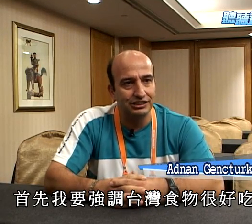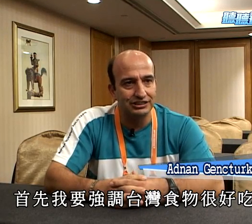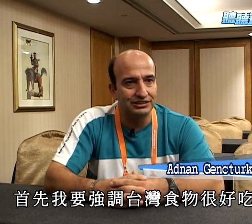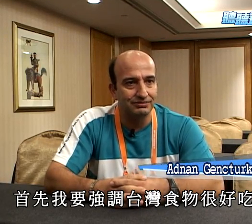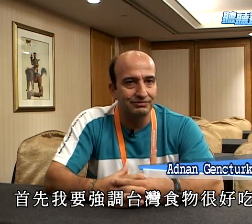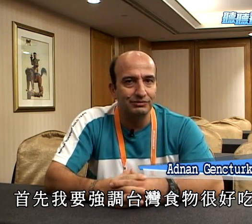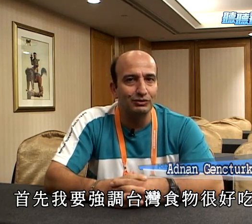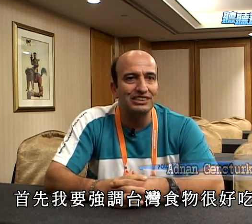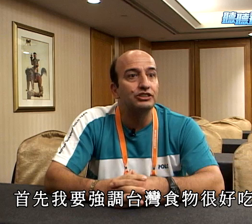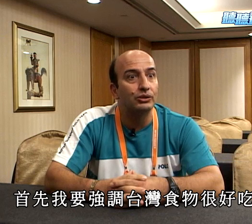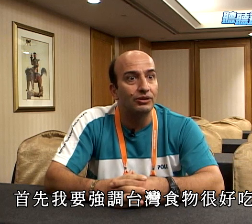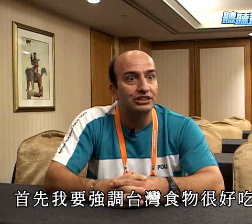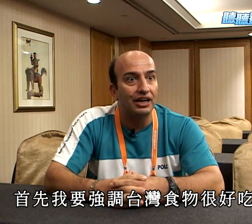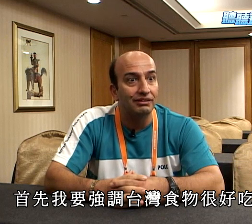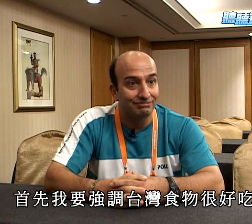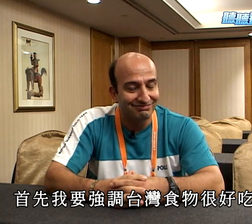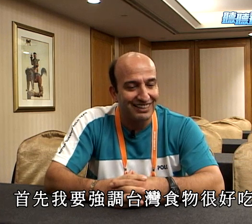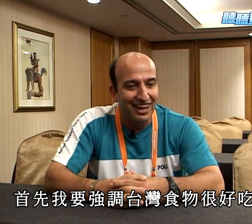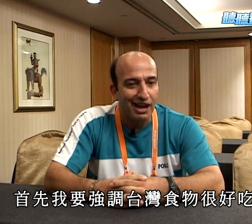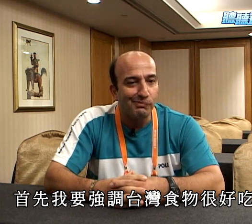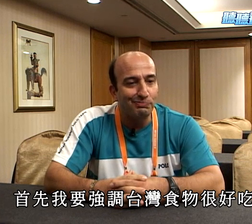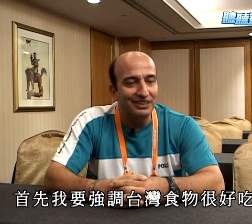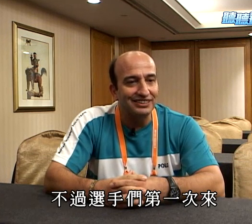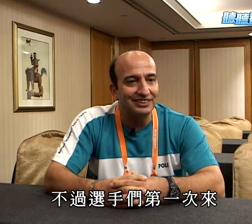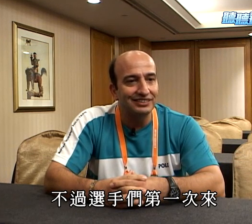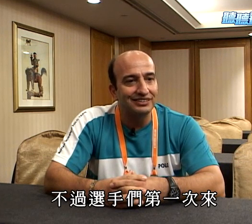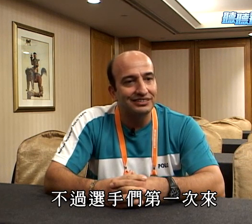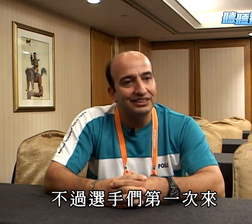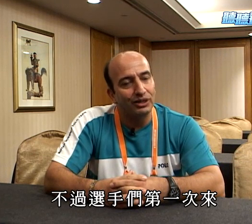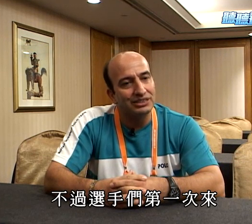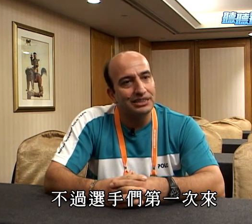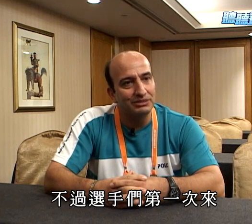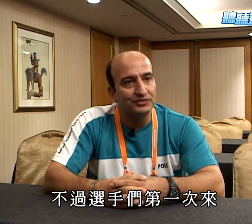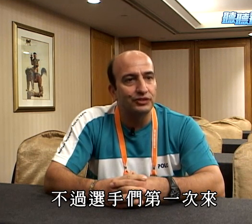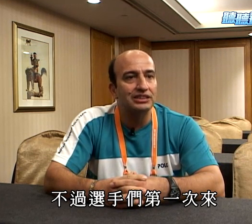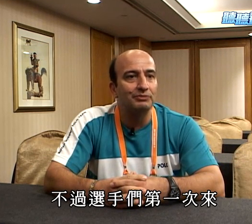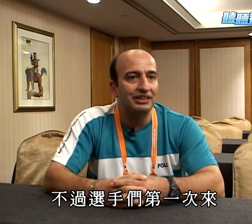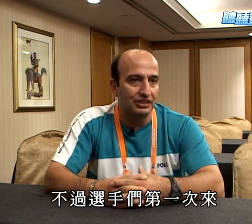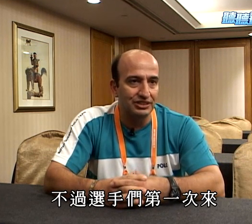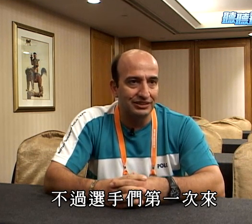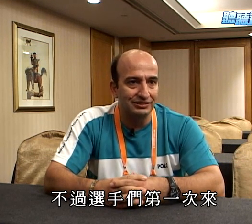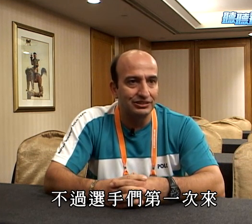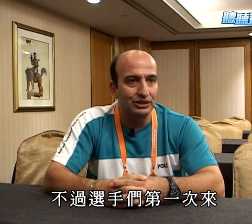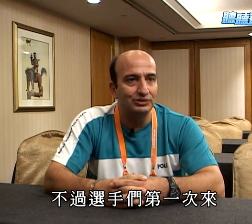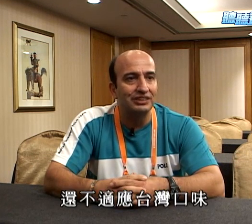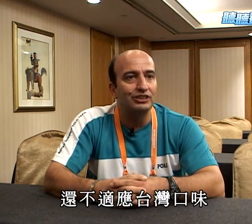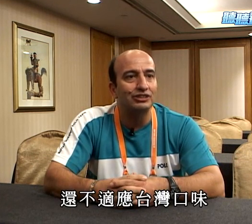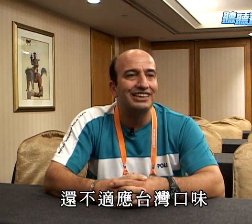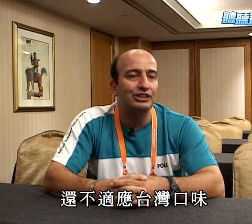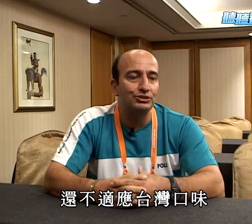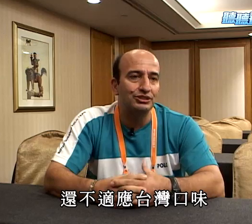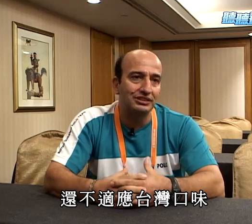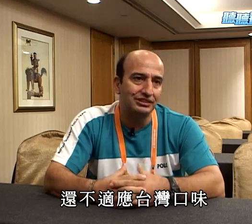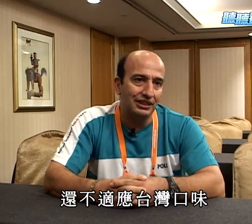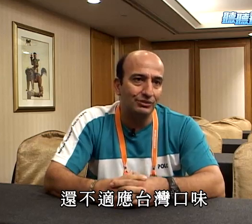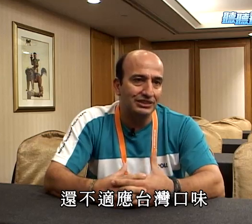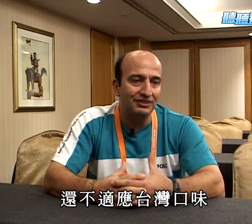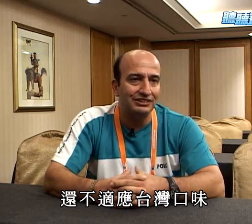delicious. What we say, 酒后茶。But our team is first time in ASEAN, so they're not get used to it, our Taiwanese